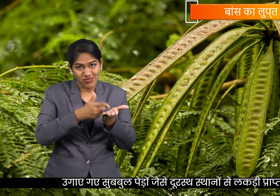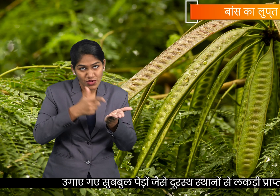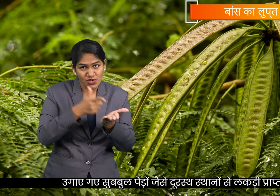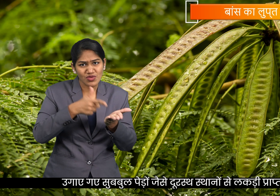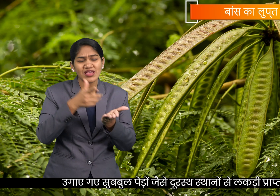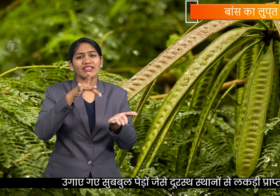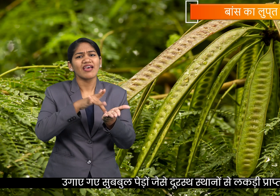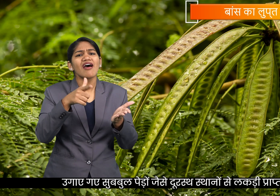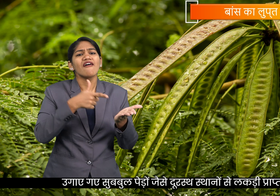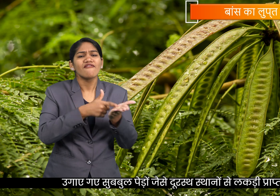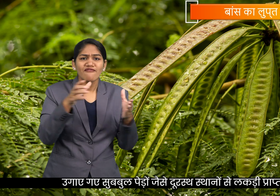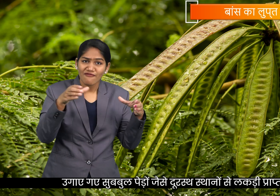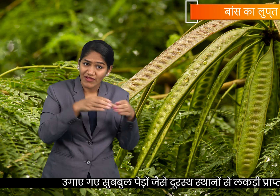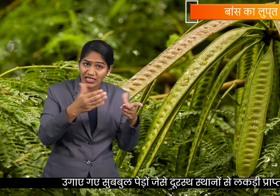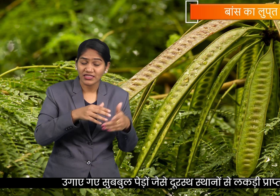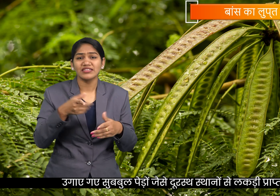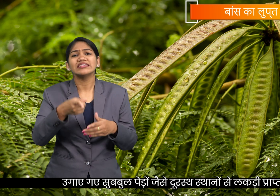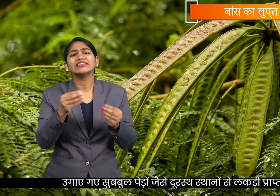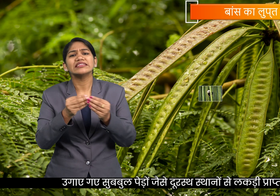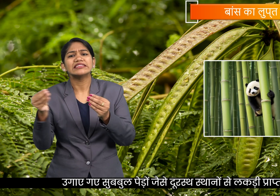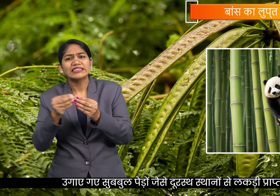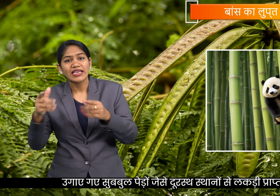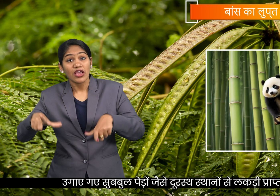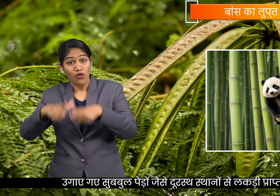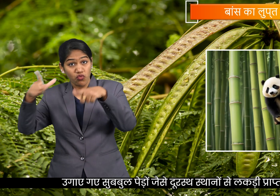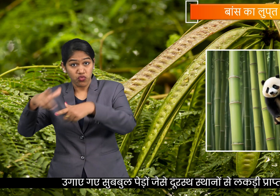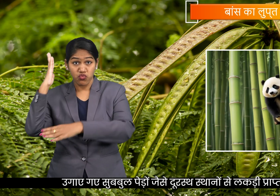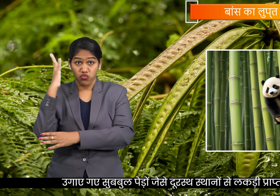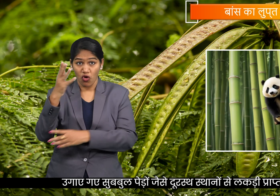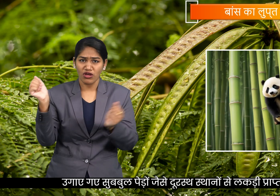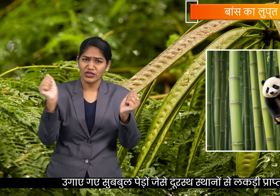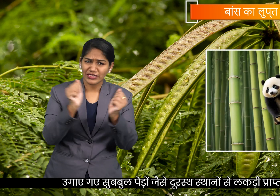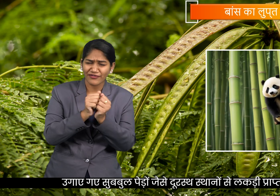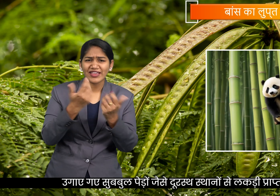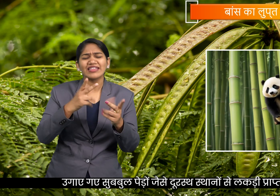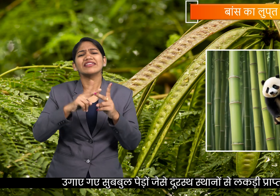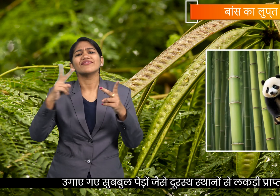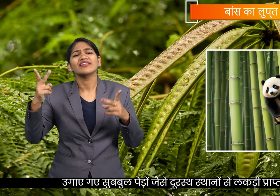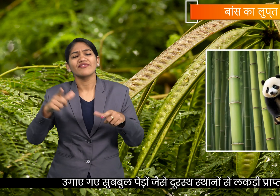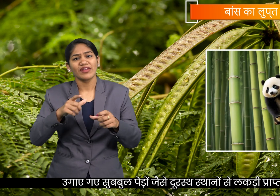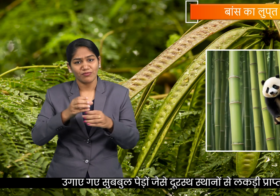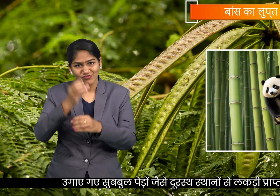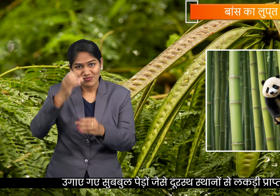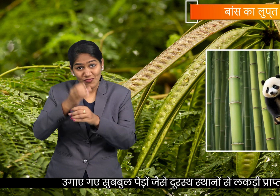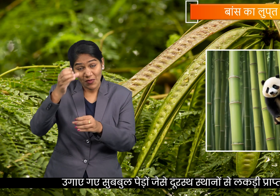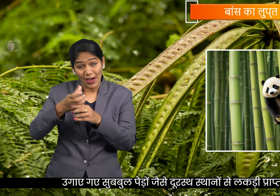सुबबुल पेड़ों जैसे दूरस्थ स्थानों से लकड़ी प्राप्त कर रहे हैं।